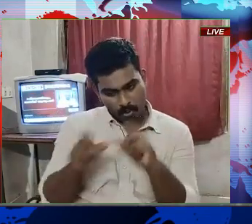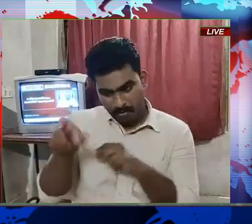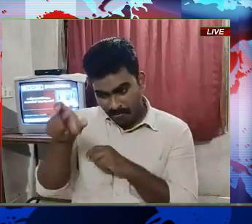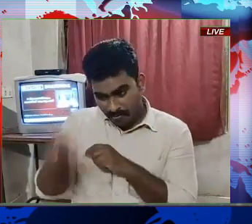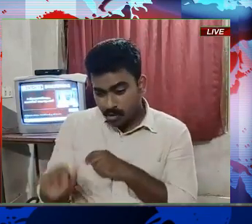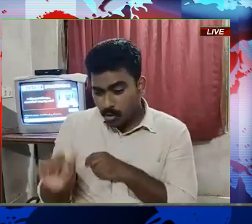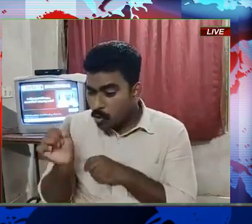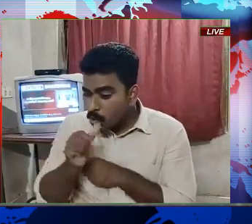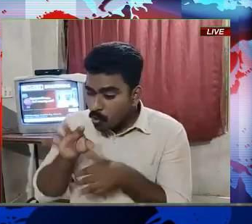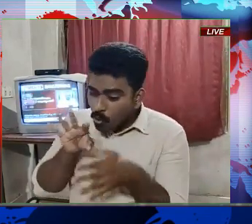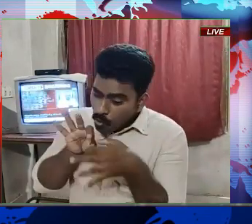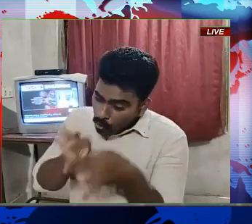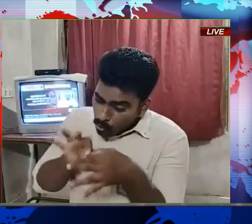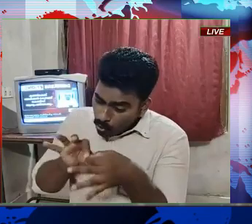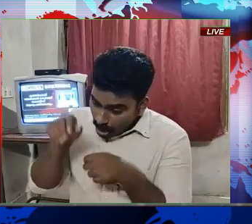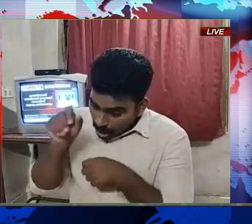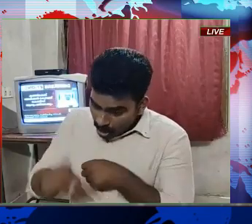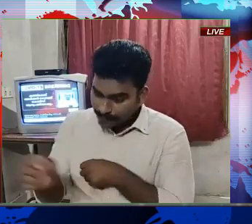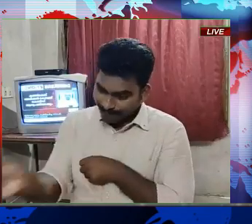ഈ പരിശോധന